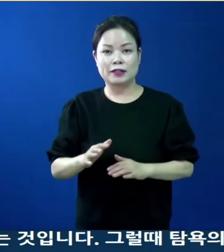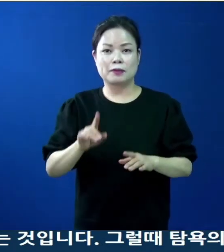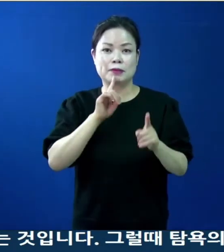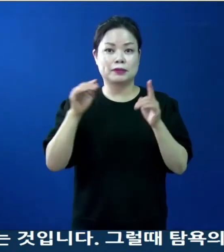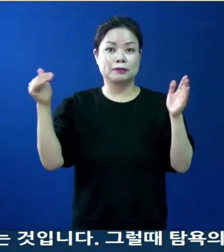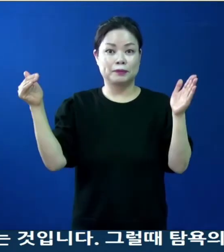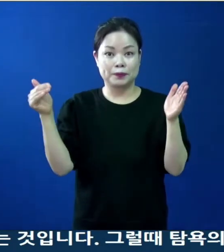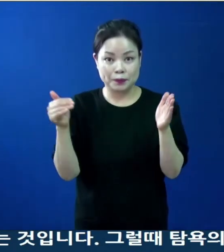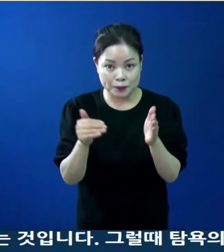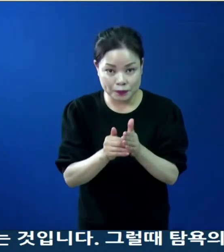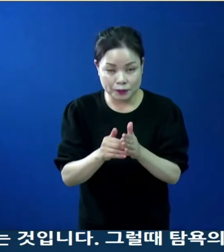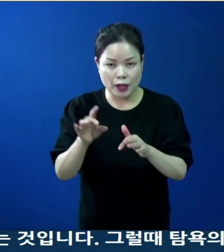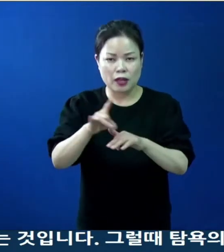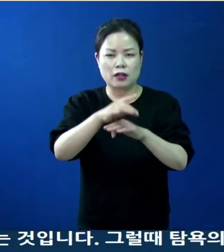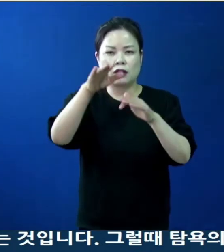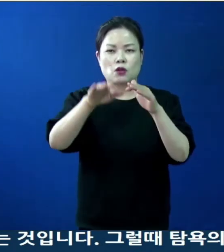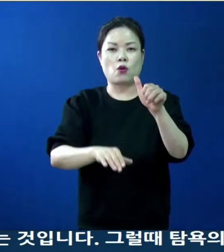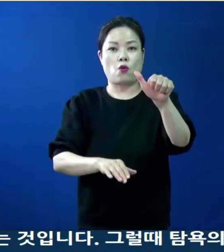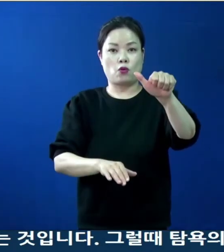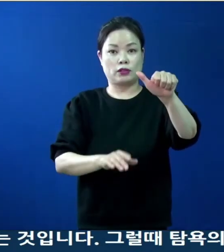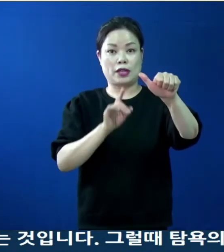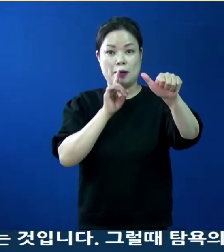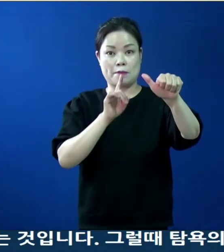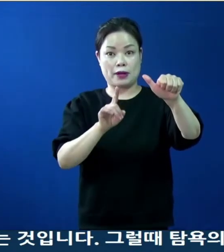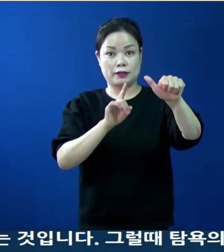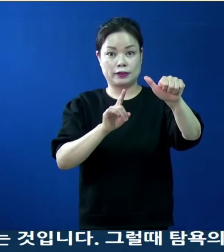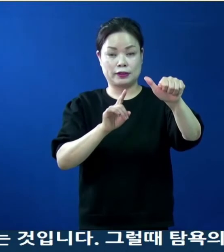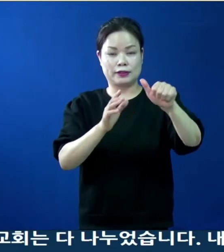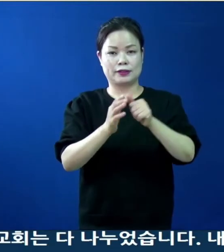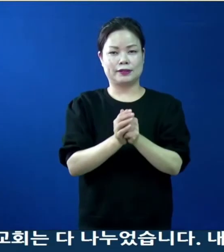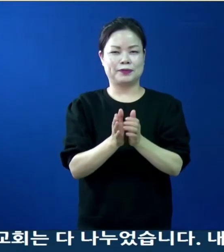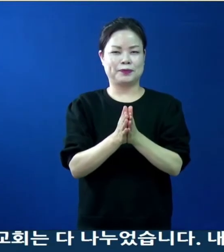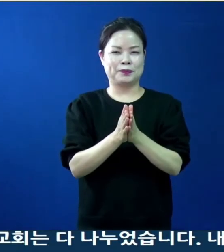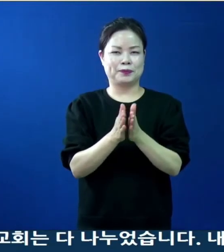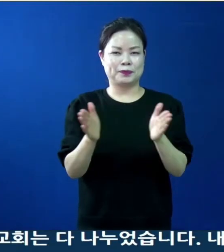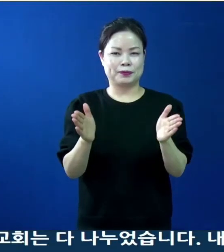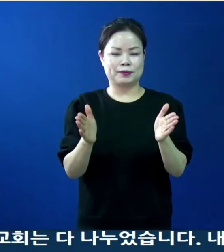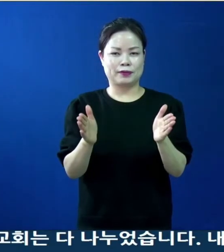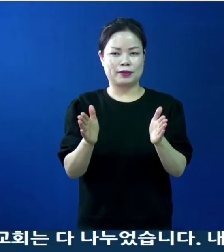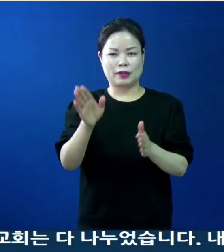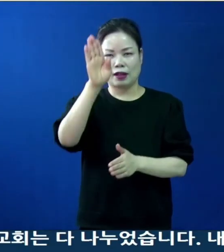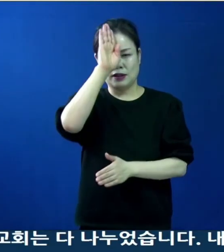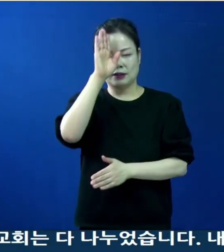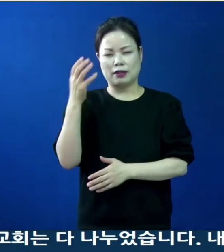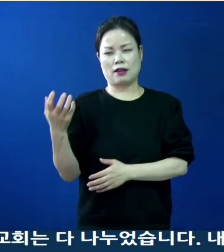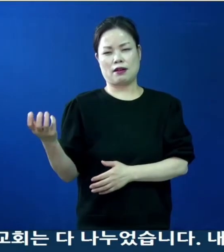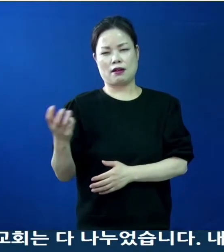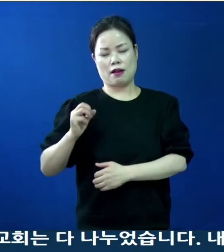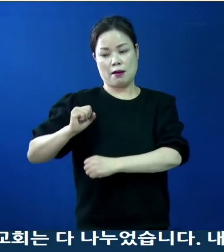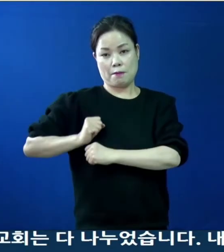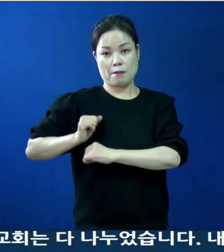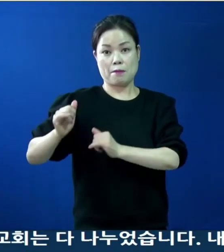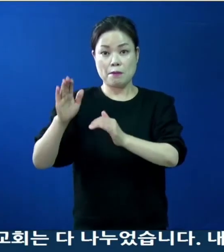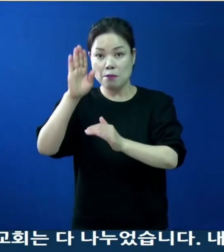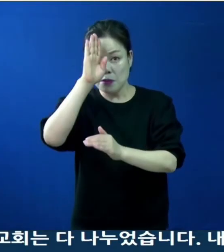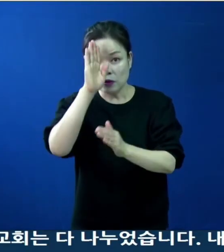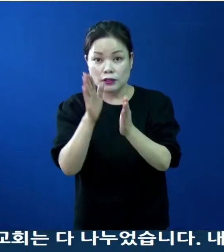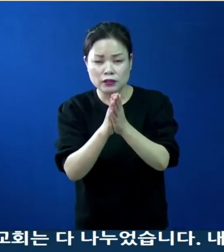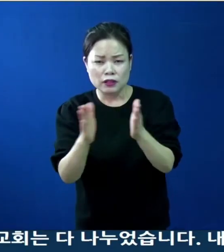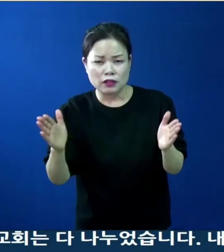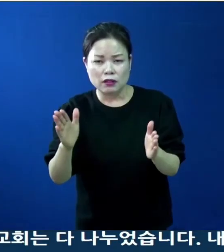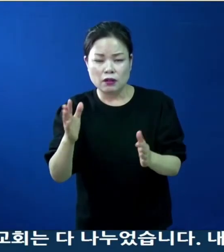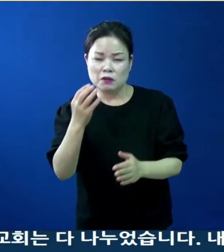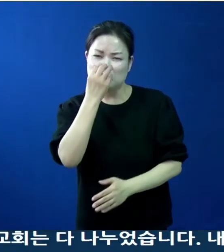합니다. 열왕기하 5장의 말씀은 여러분 시작이 나아만의 나병으로 시작했습니다. 나아만 장군